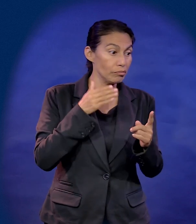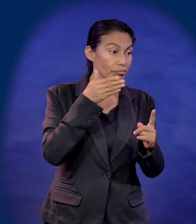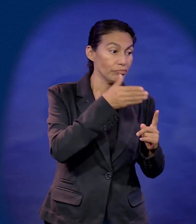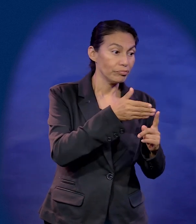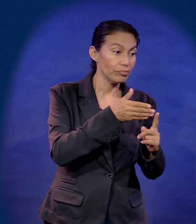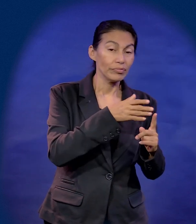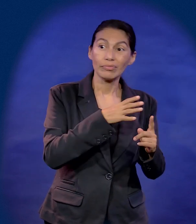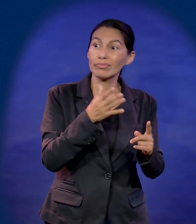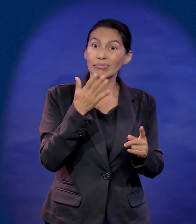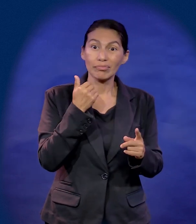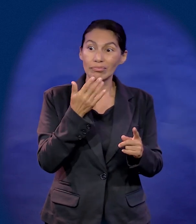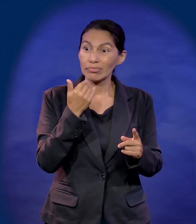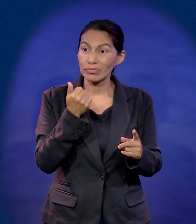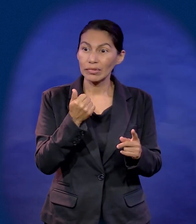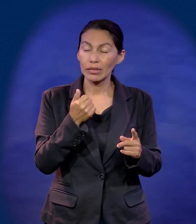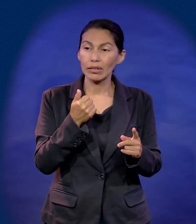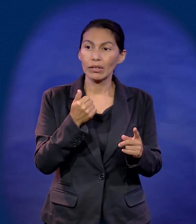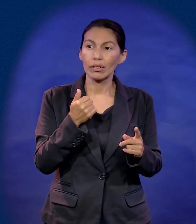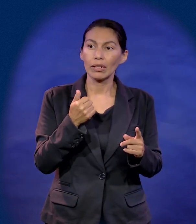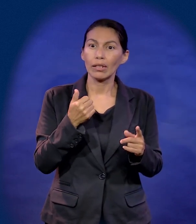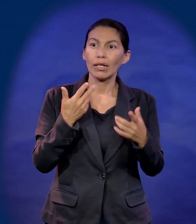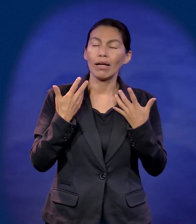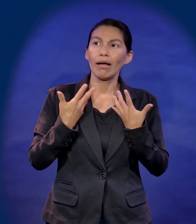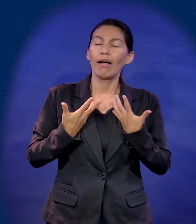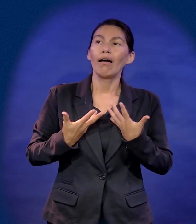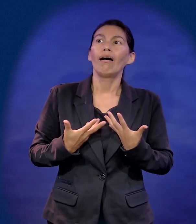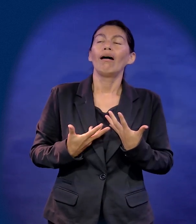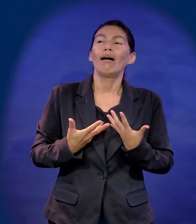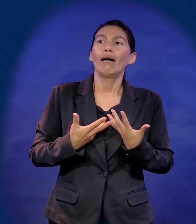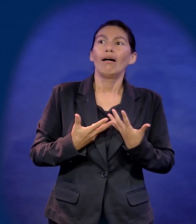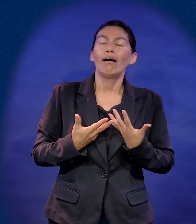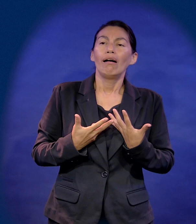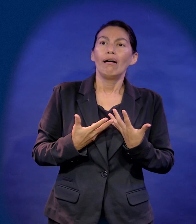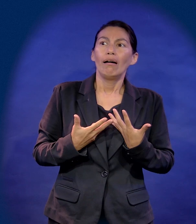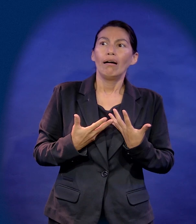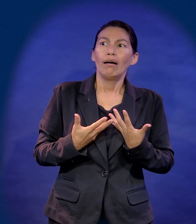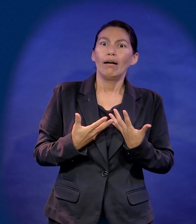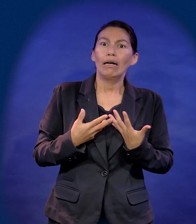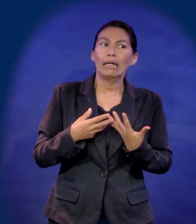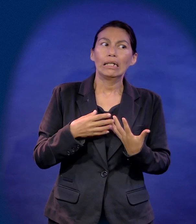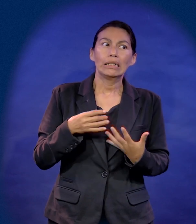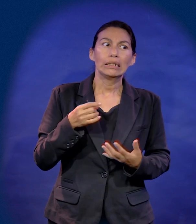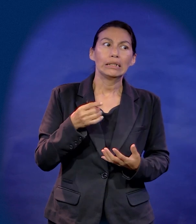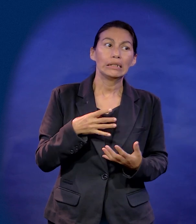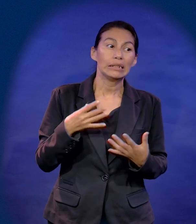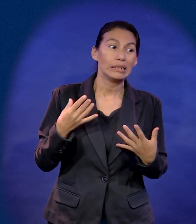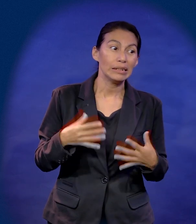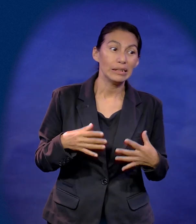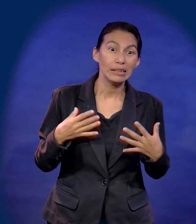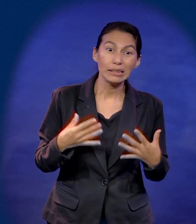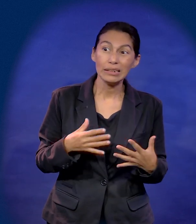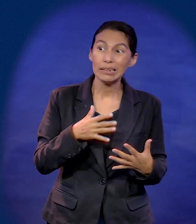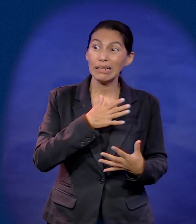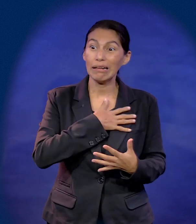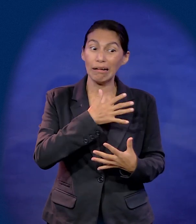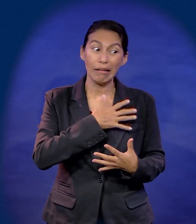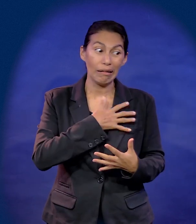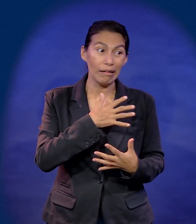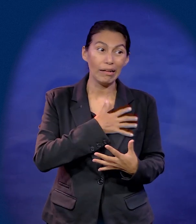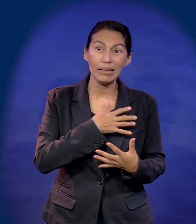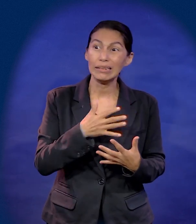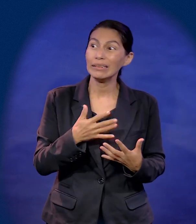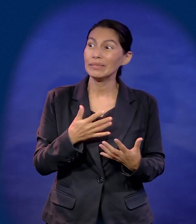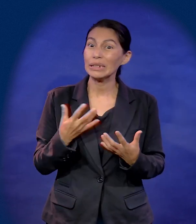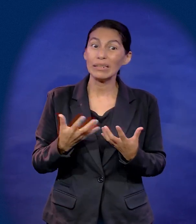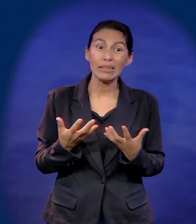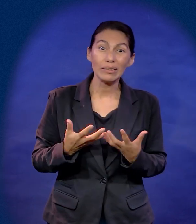reunión. Fuimos al punto encuentro, pero no llegó. Y cuando no llegó, entonces mi corazón empezó a latir. ¿Qué habrá hecho este chamaco?